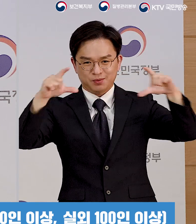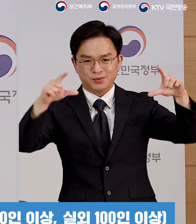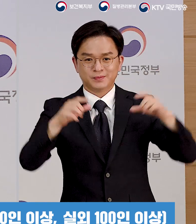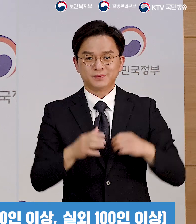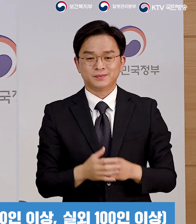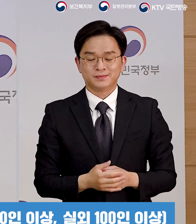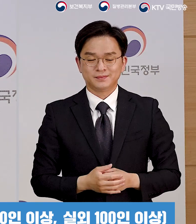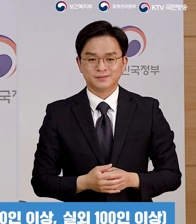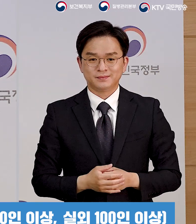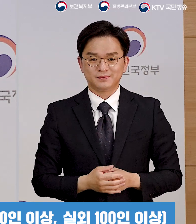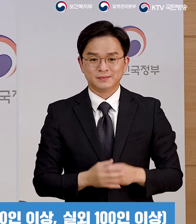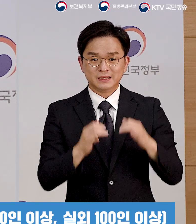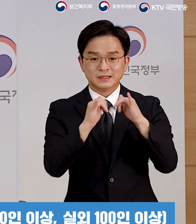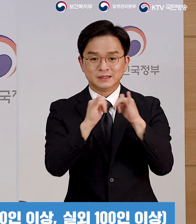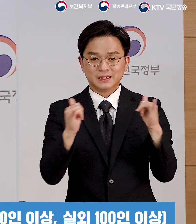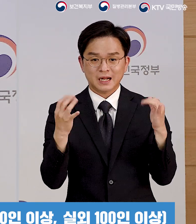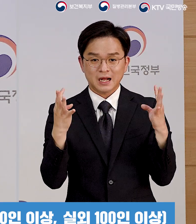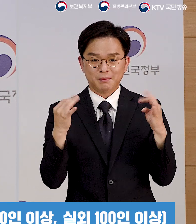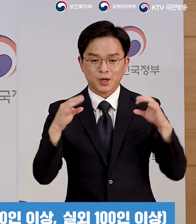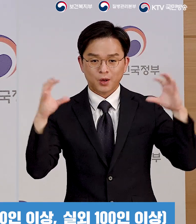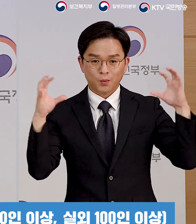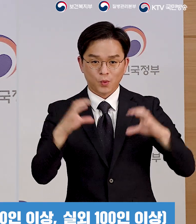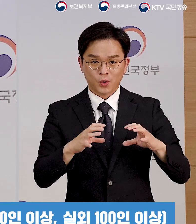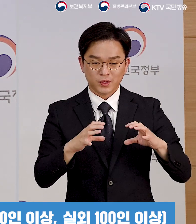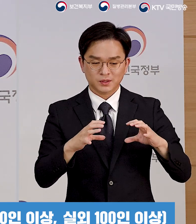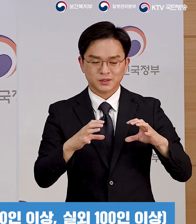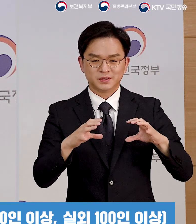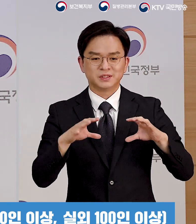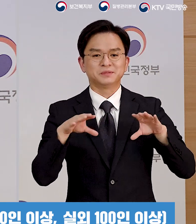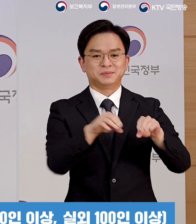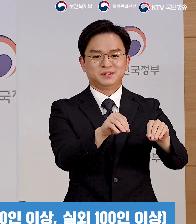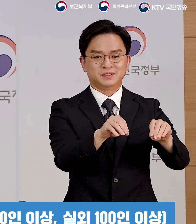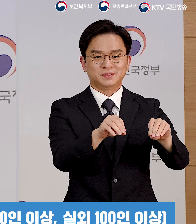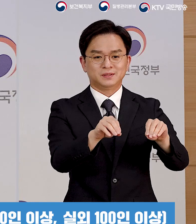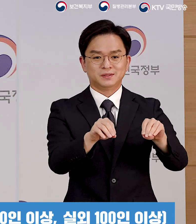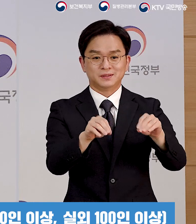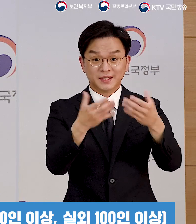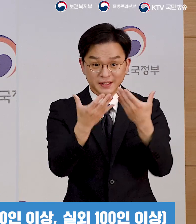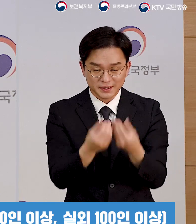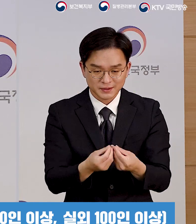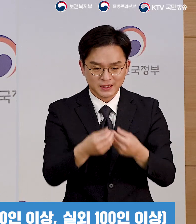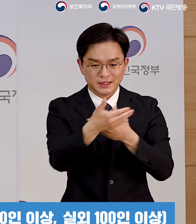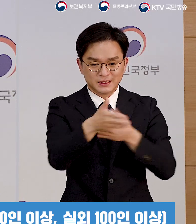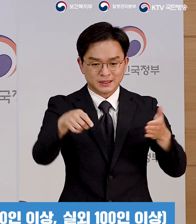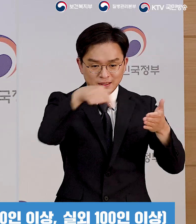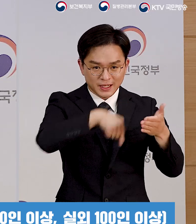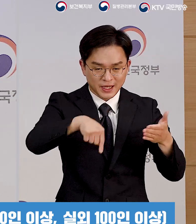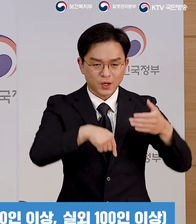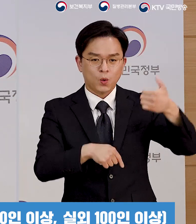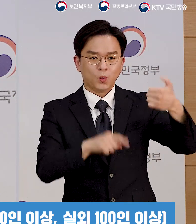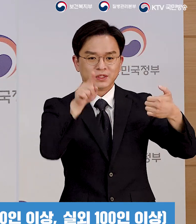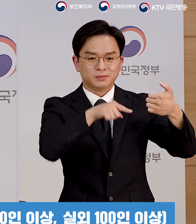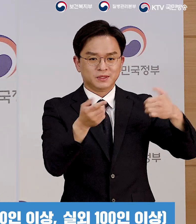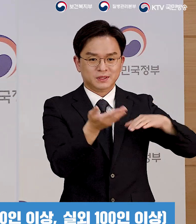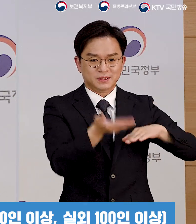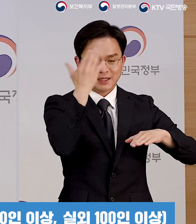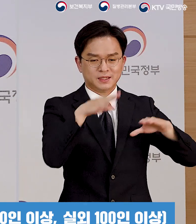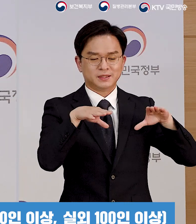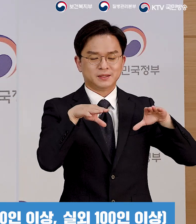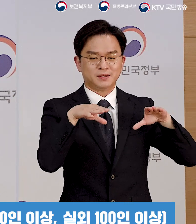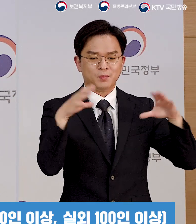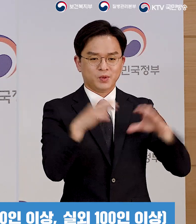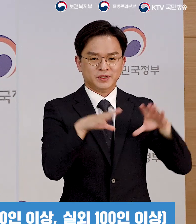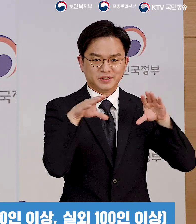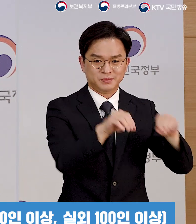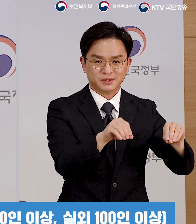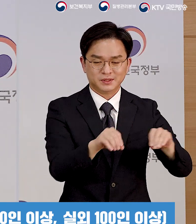불효불급한 외출 모임과 다중이용시설 이용을 자제해야 하며 실내 50인 이상,